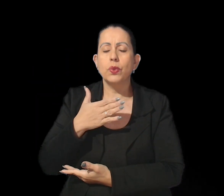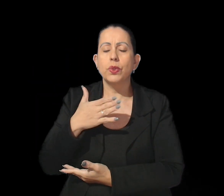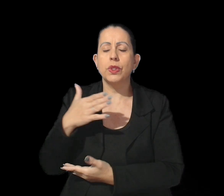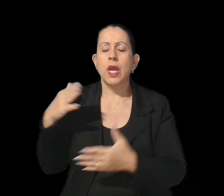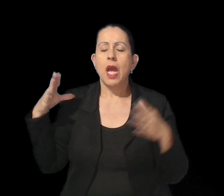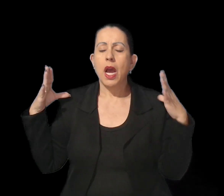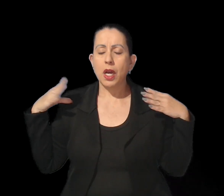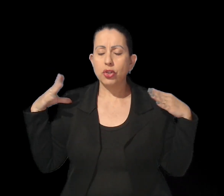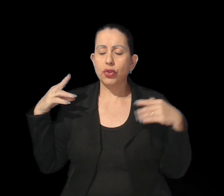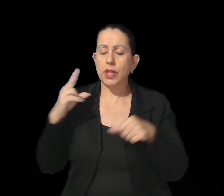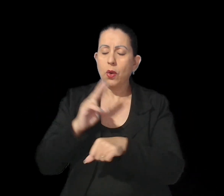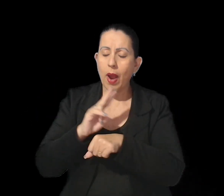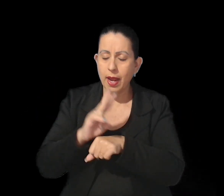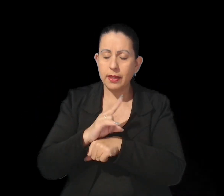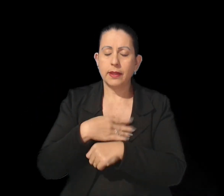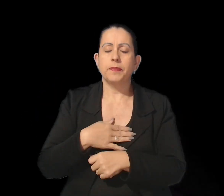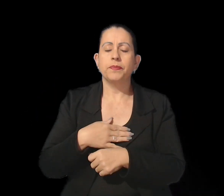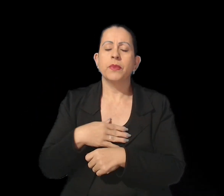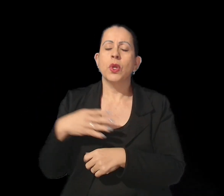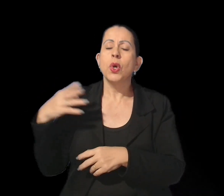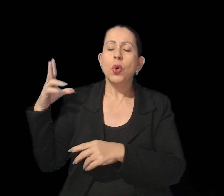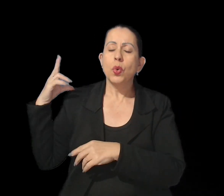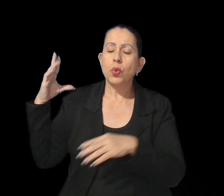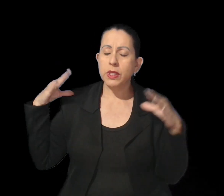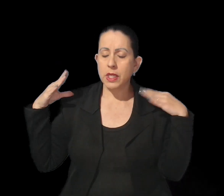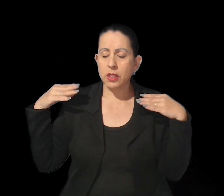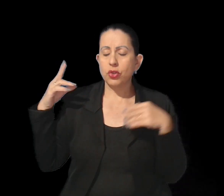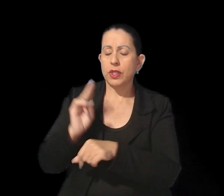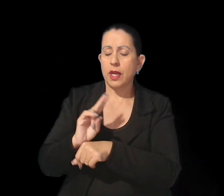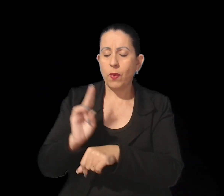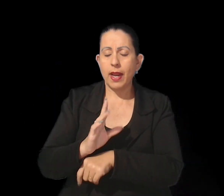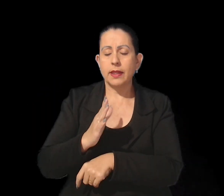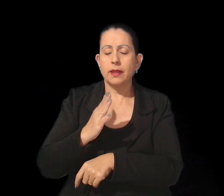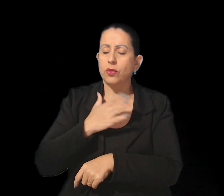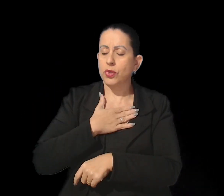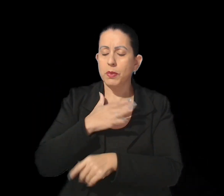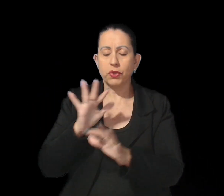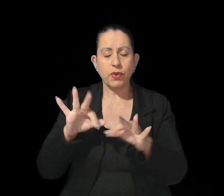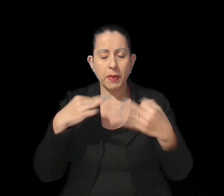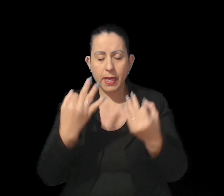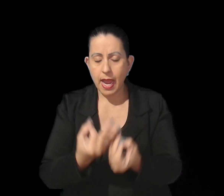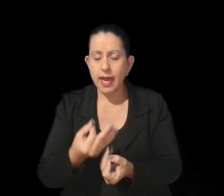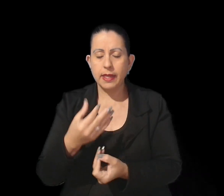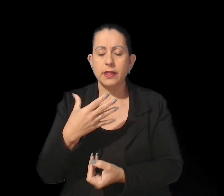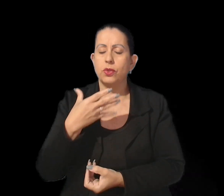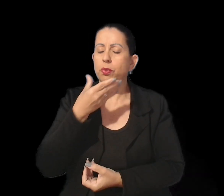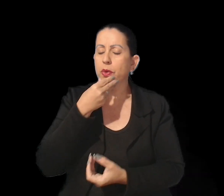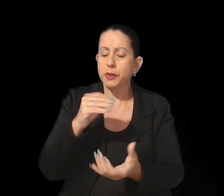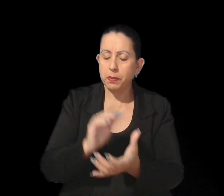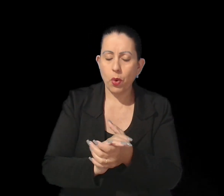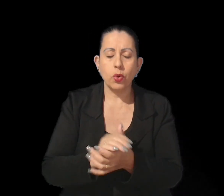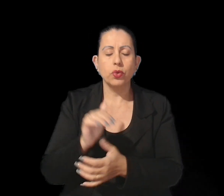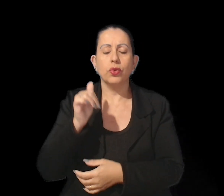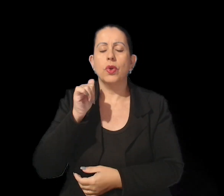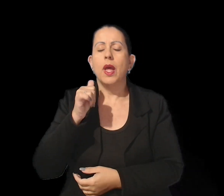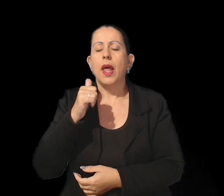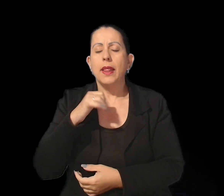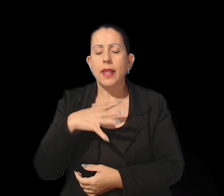meus anjos da guarda, os anjos da guarda dos meus familiares, do meu esposo, da